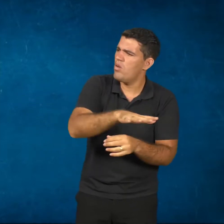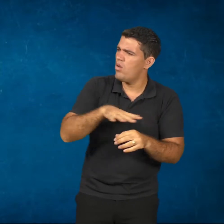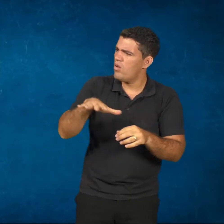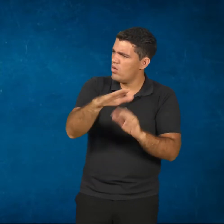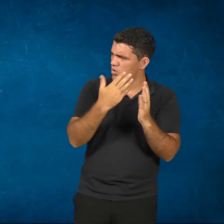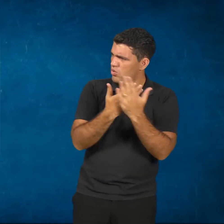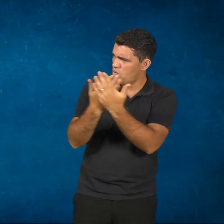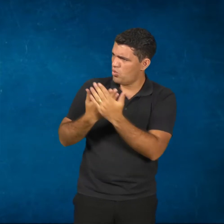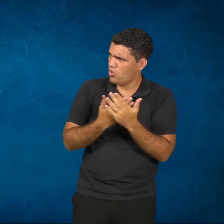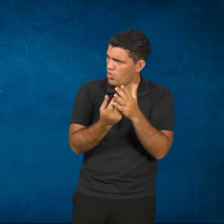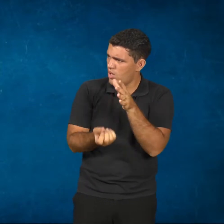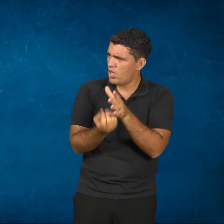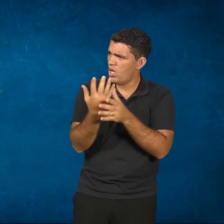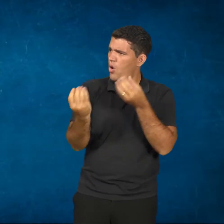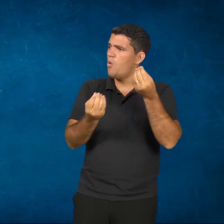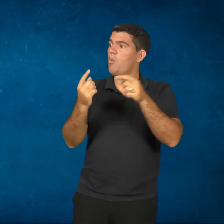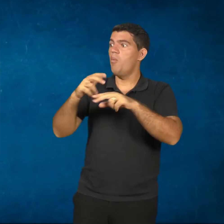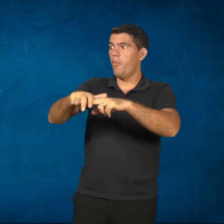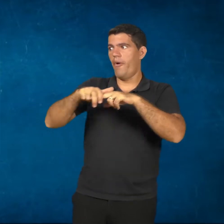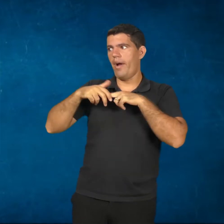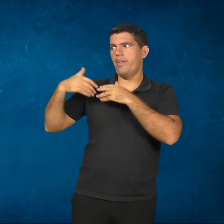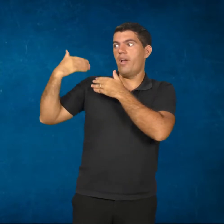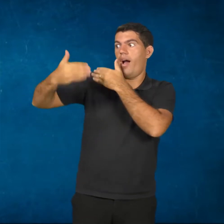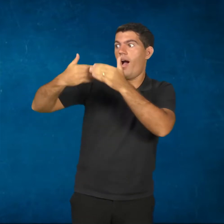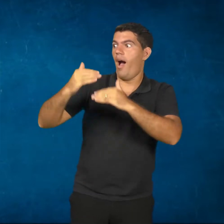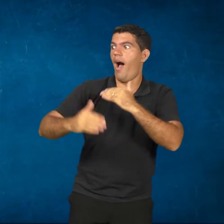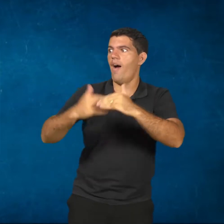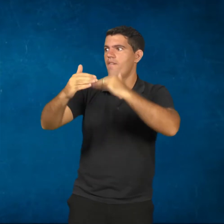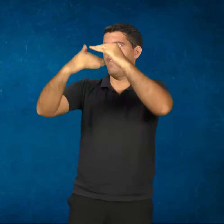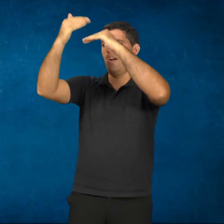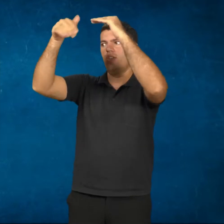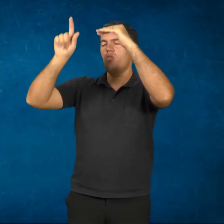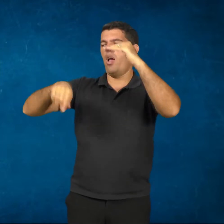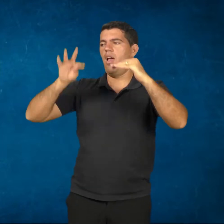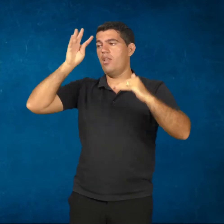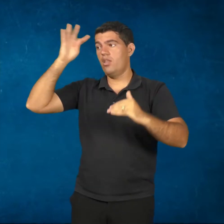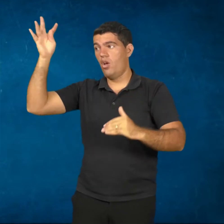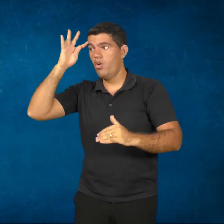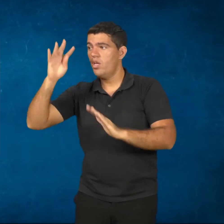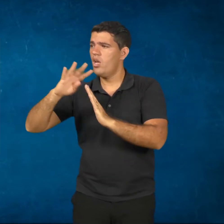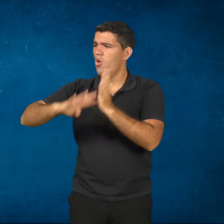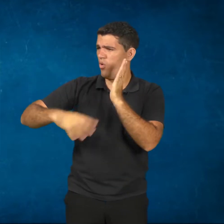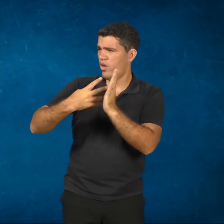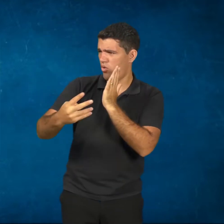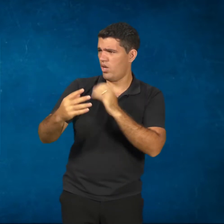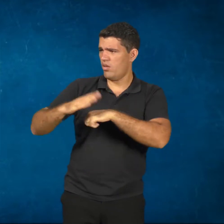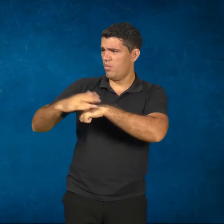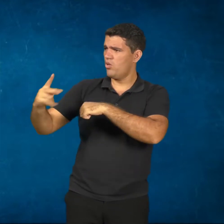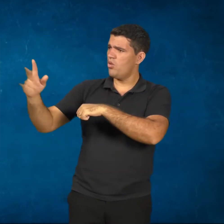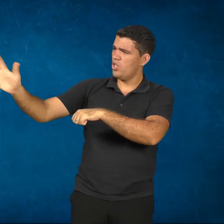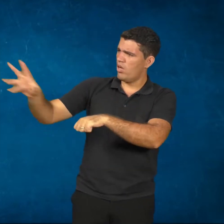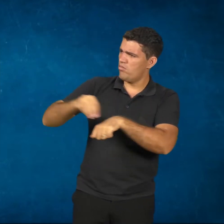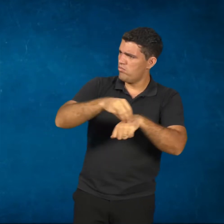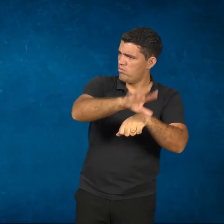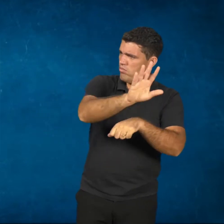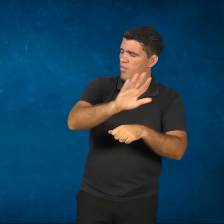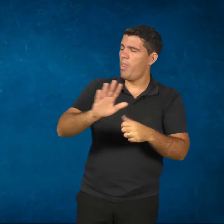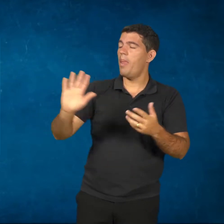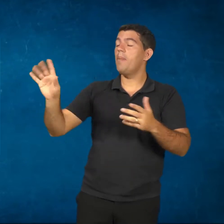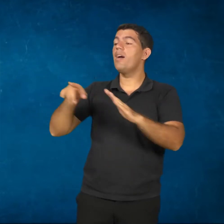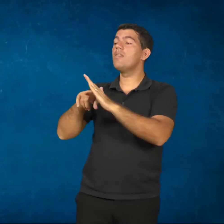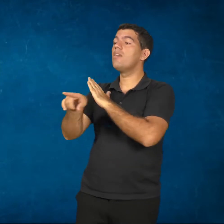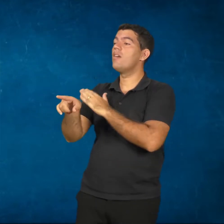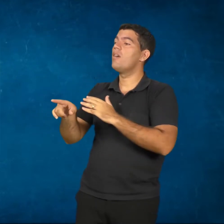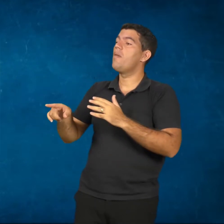estudos, inclusive pelos avanços aí que a gente tem tido no campo das teorias curriculares, como o senhor acaba de trazer. Em relação a essa questão do